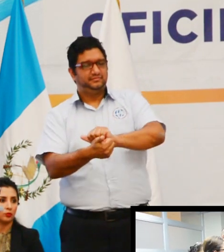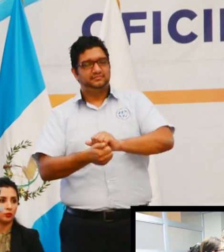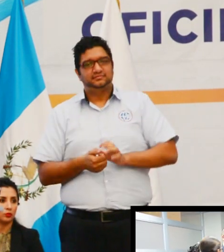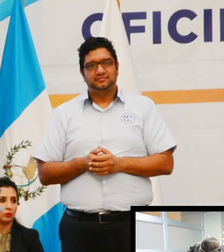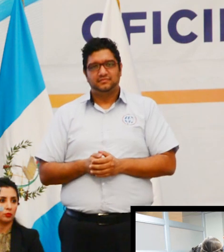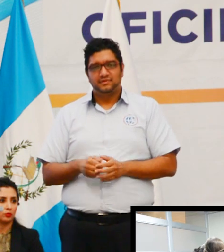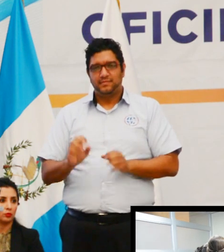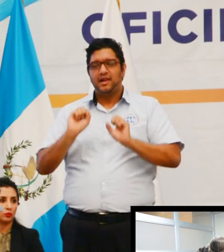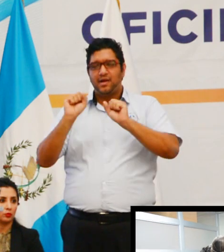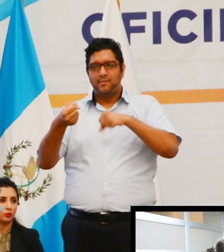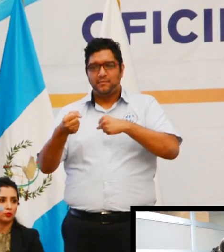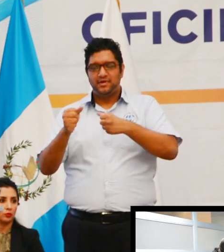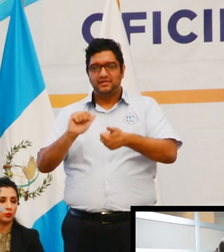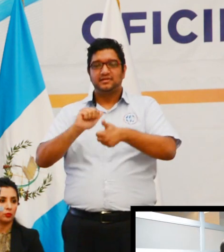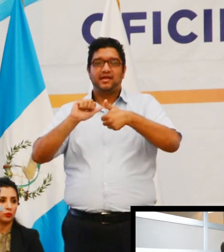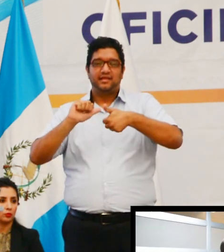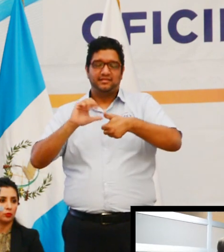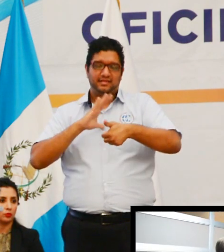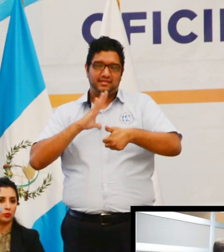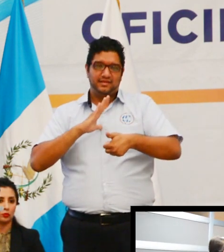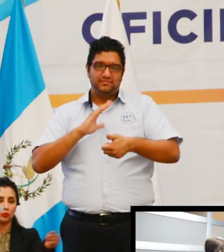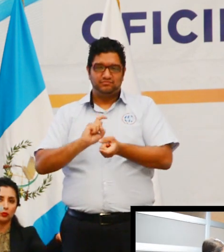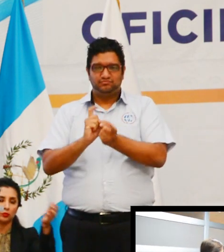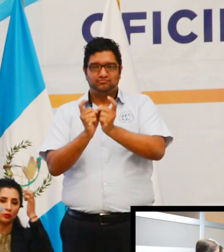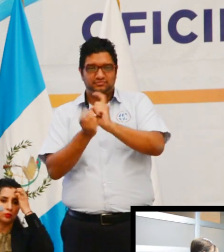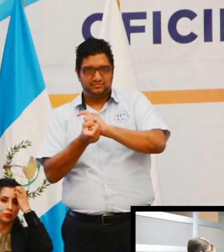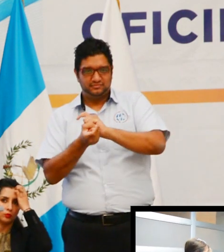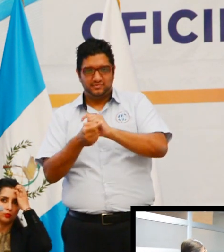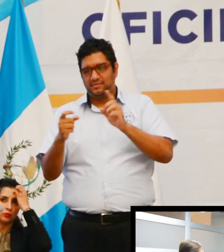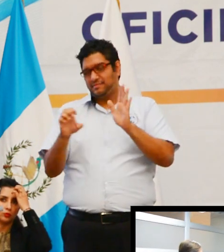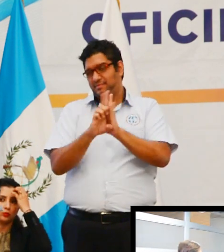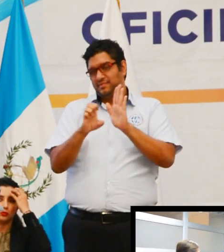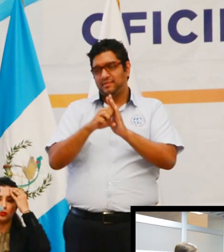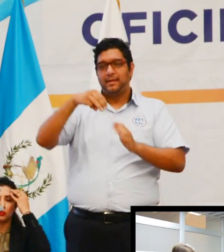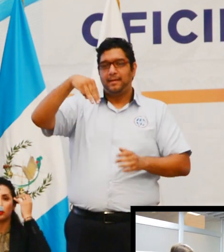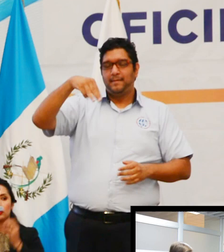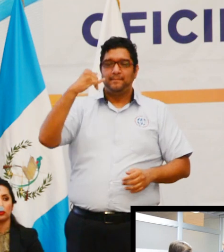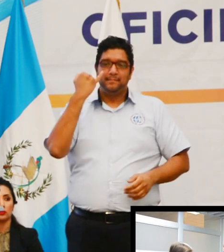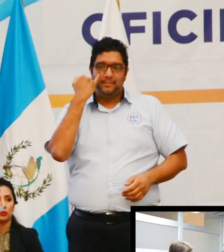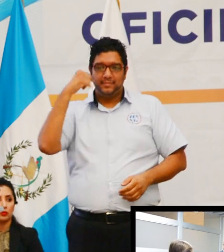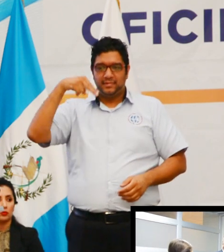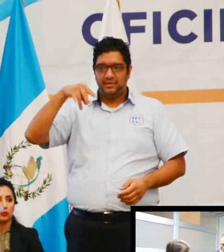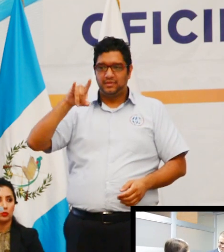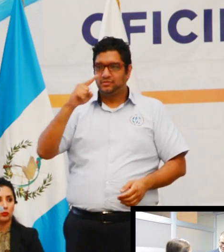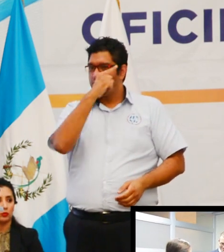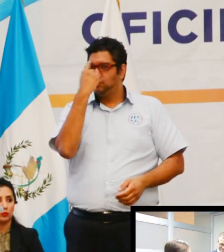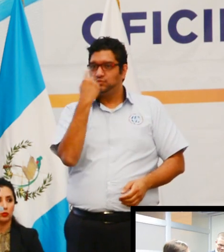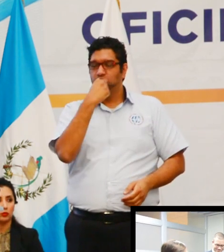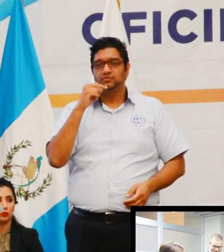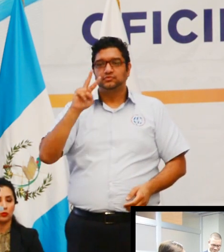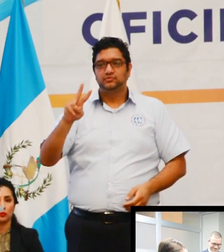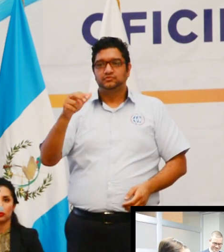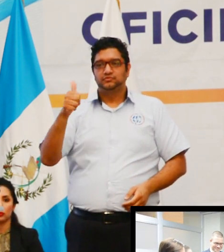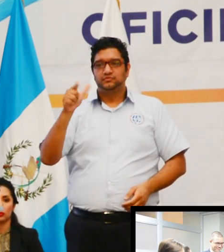Convención sobre Derechos de las Personas con Discapacidad. El término minusválido, inválido, incapaz,